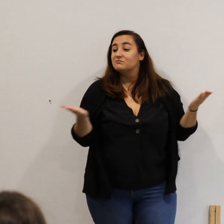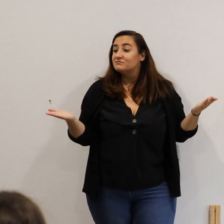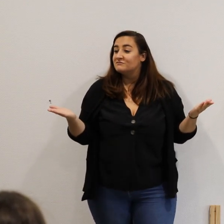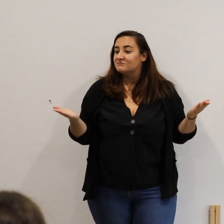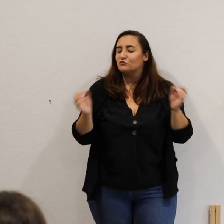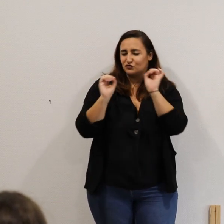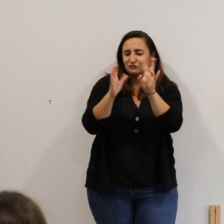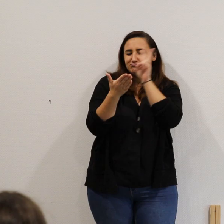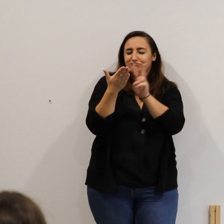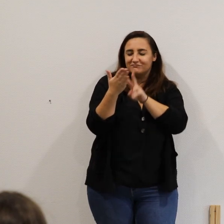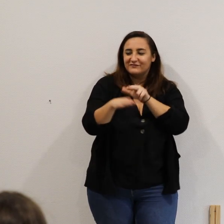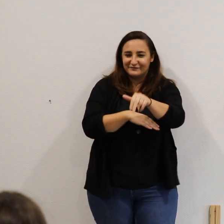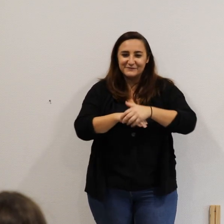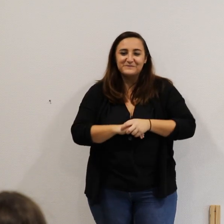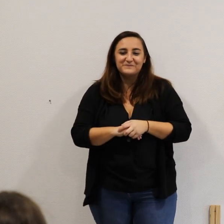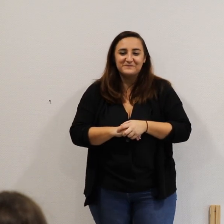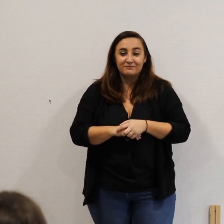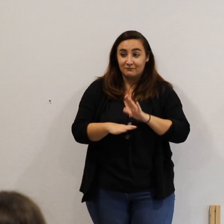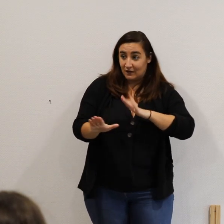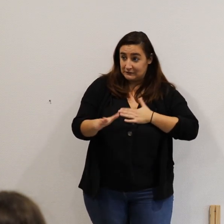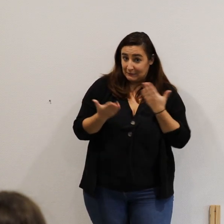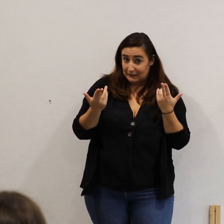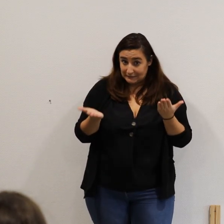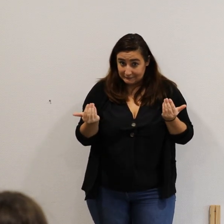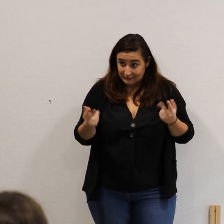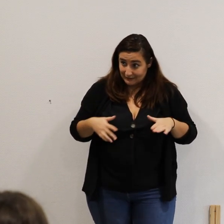Vous prendrez le temps de regarder tout ça, en tout cas. J'espère que ça vous a plu.